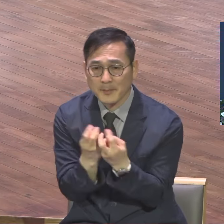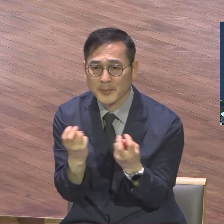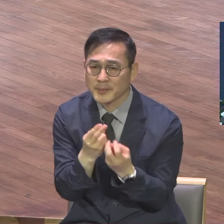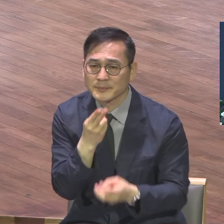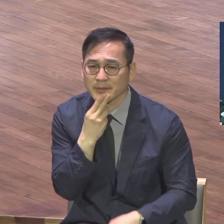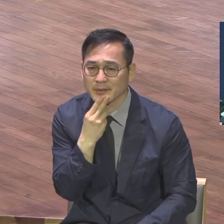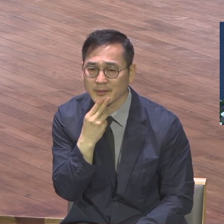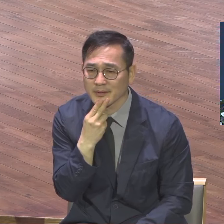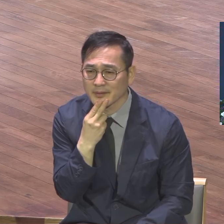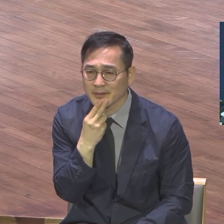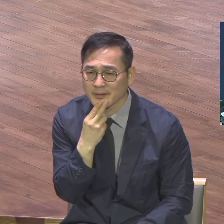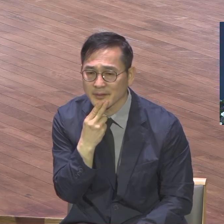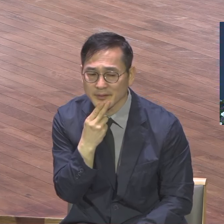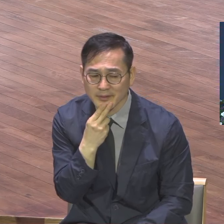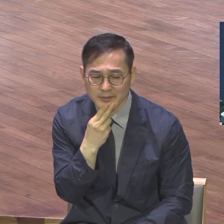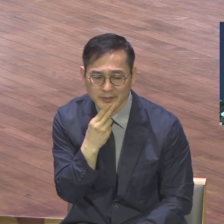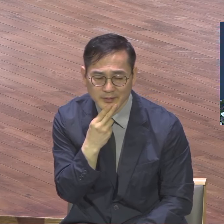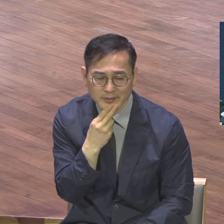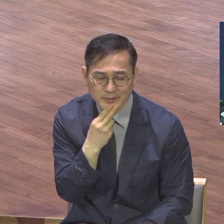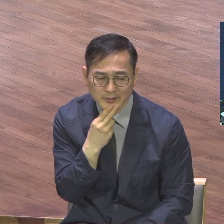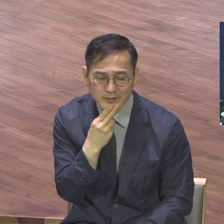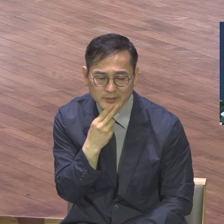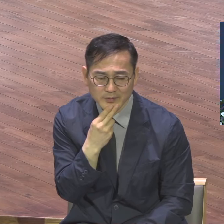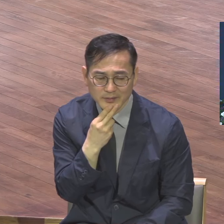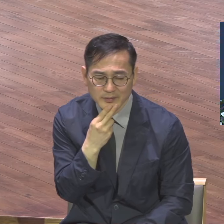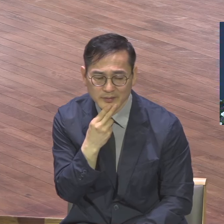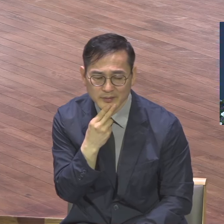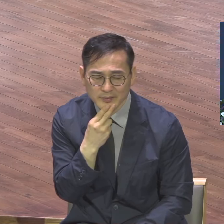뭐냐? 제일 큰 죄.